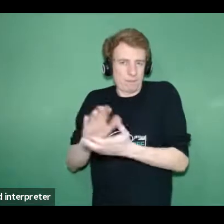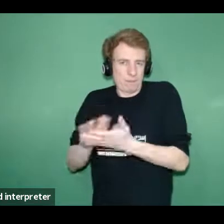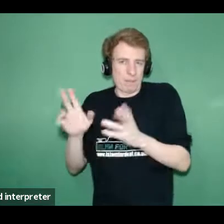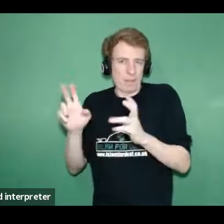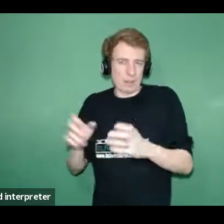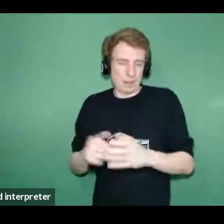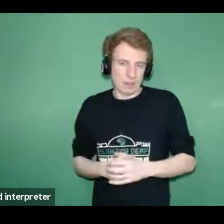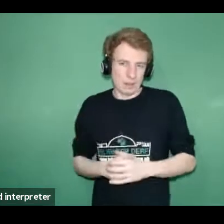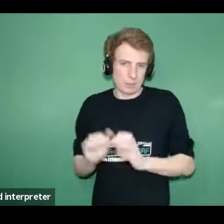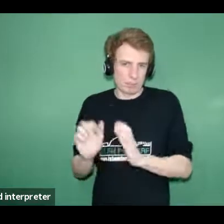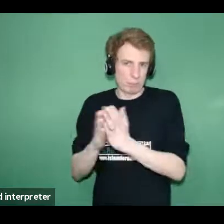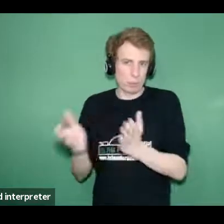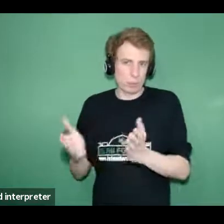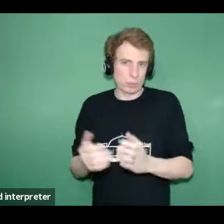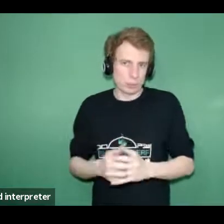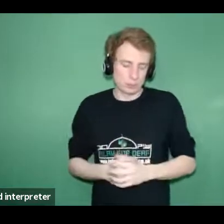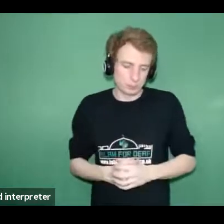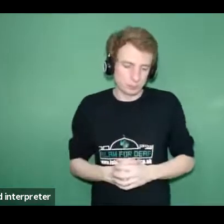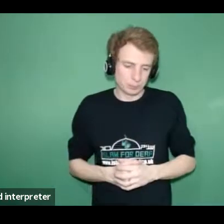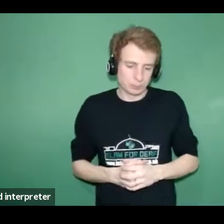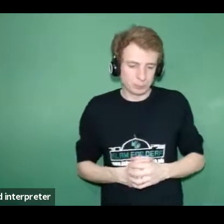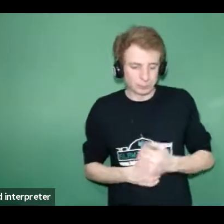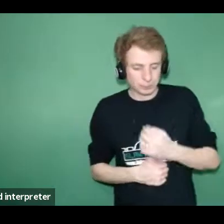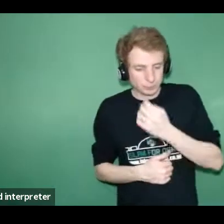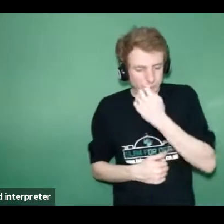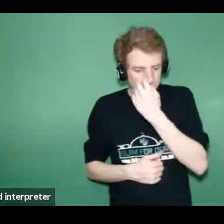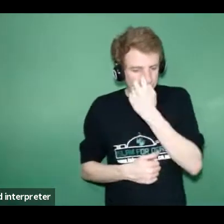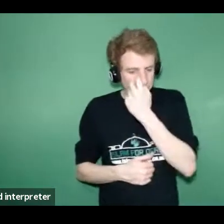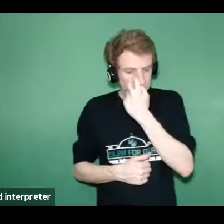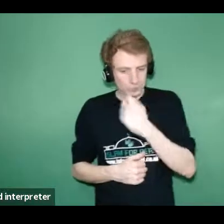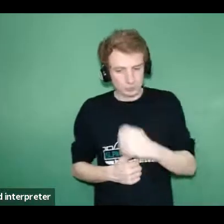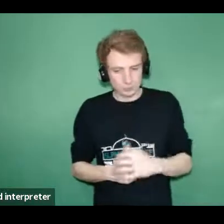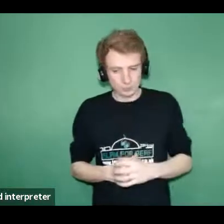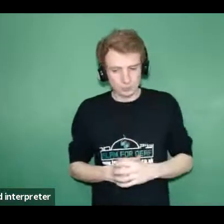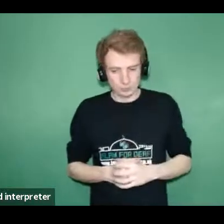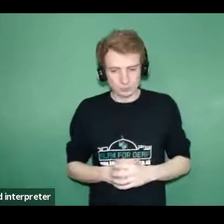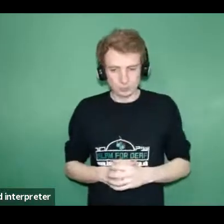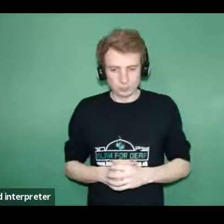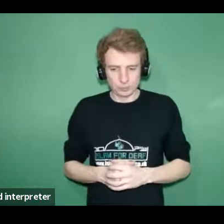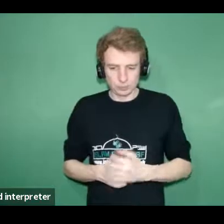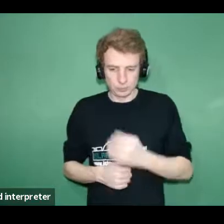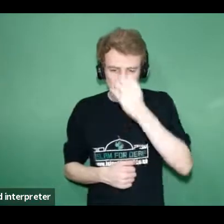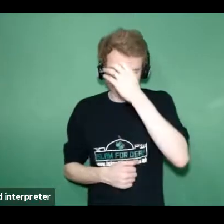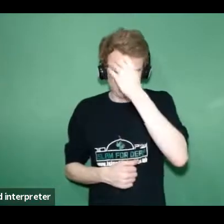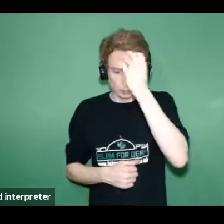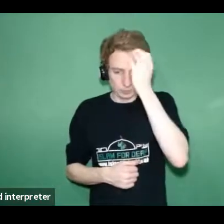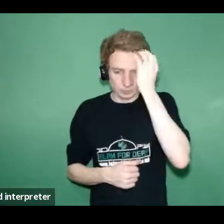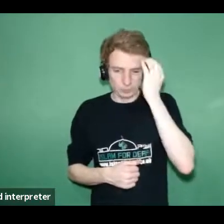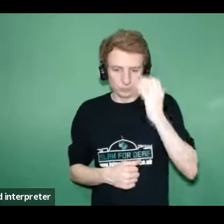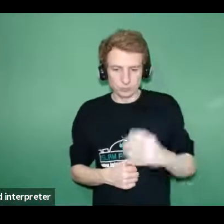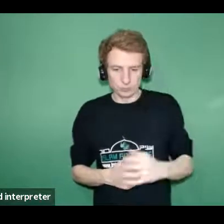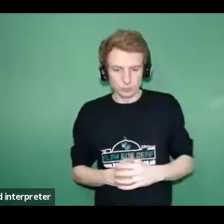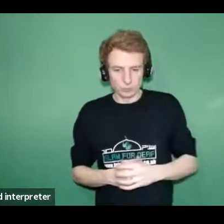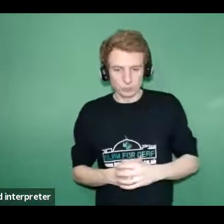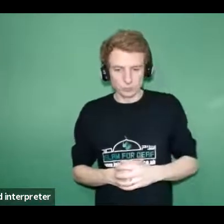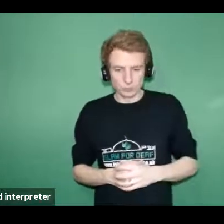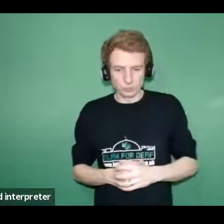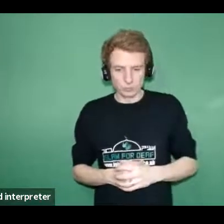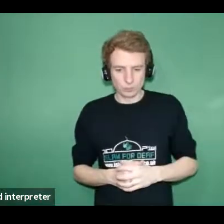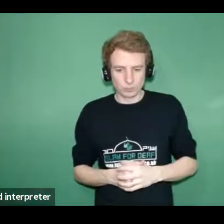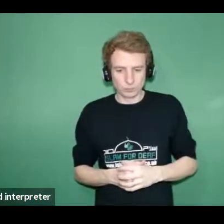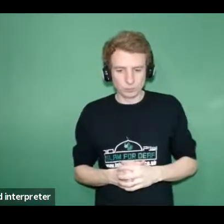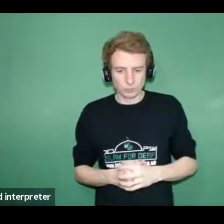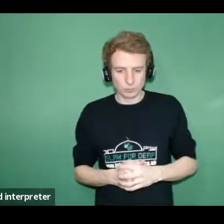فالإيمان محله القلب، تصديق بالقلب، لكن القلب رائد لجميع